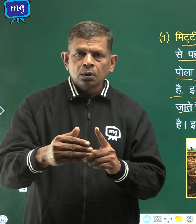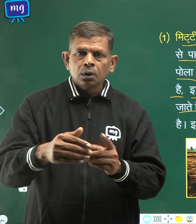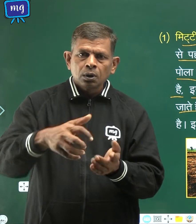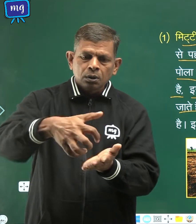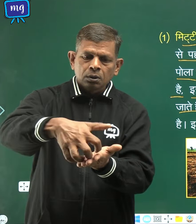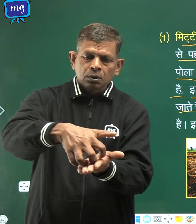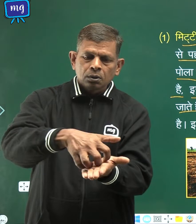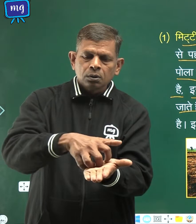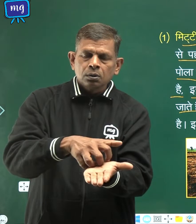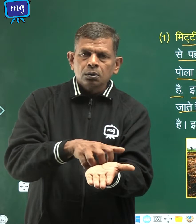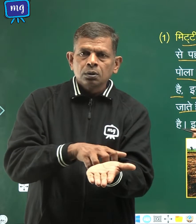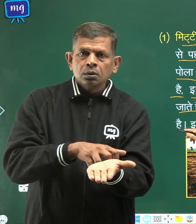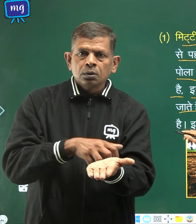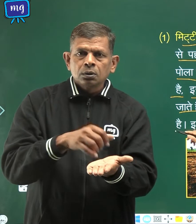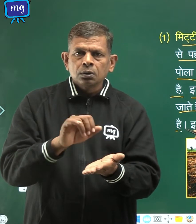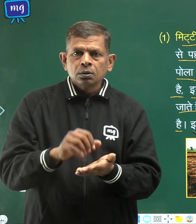जुताई कहलाती है।